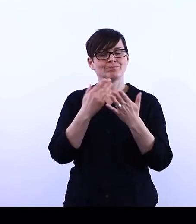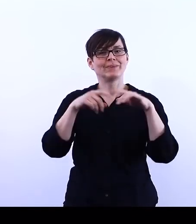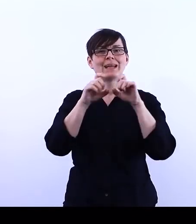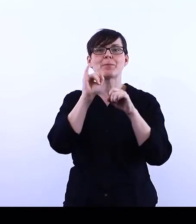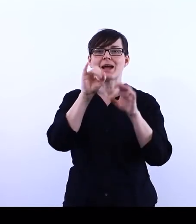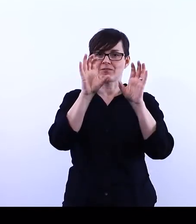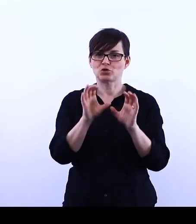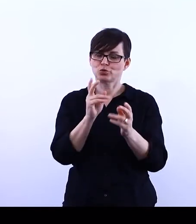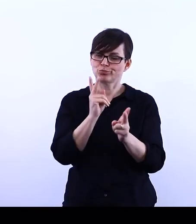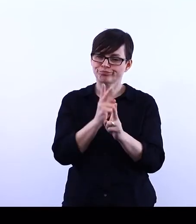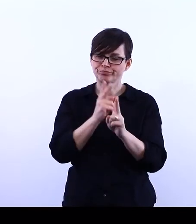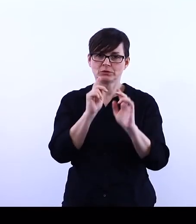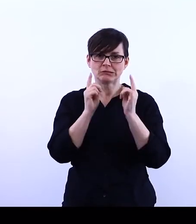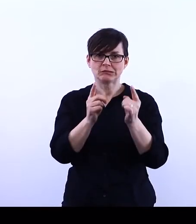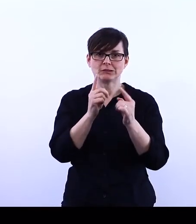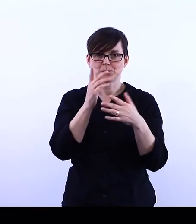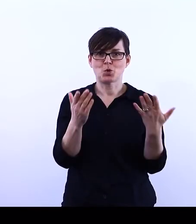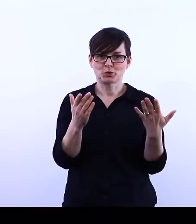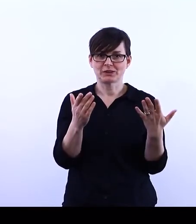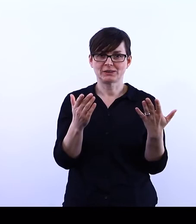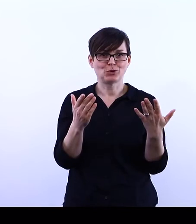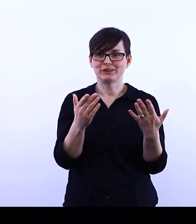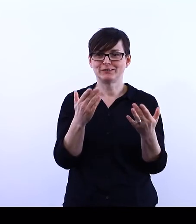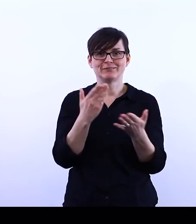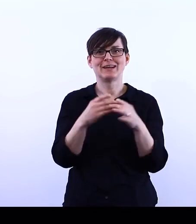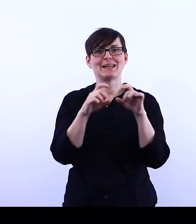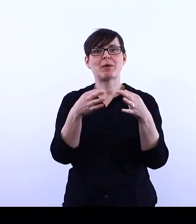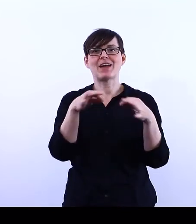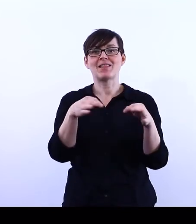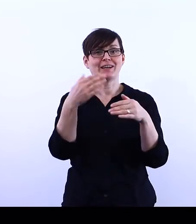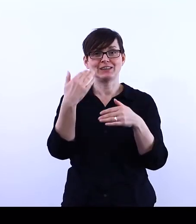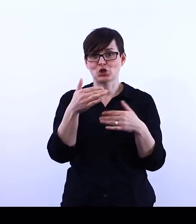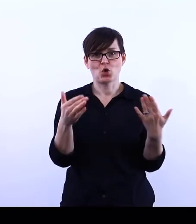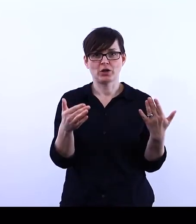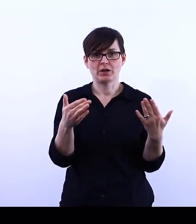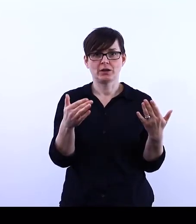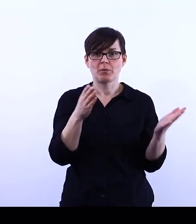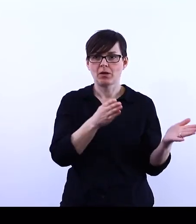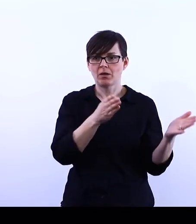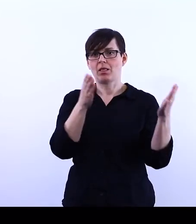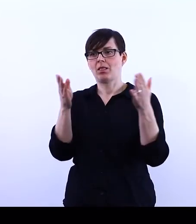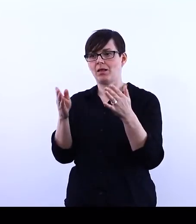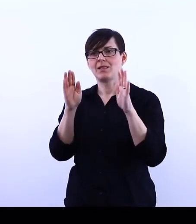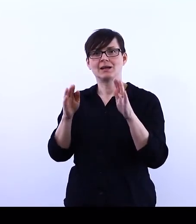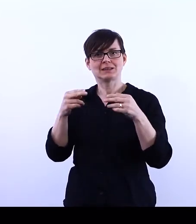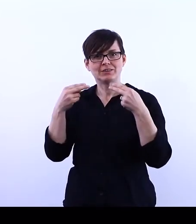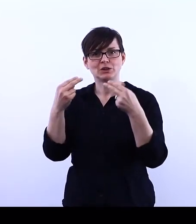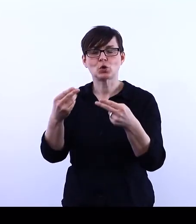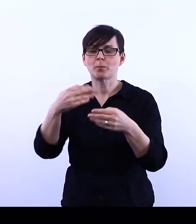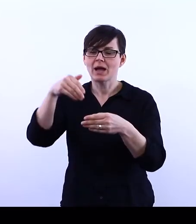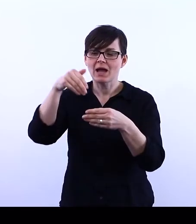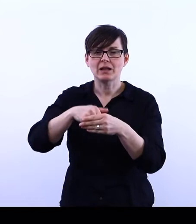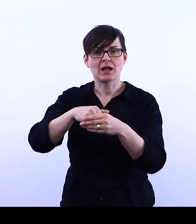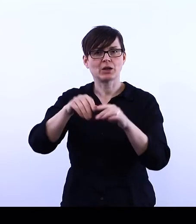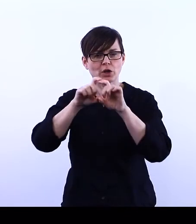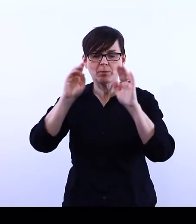weiterhin begleiten wird und ja auch nicht zu Ende, noch ganz zu Ende ist, kommen wir so langsam wieder auch in den Modus, wo wir wieder stärker inhaltlich und thematisch auch